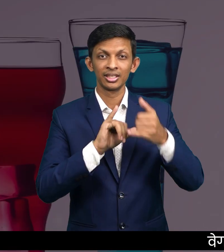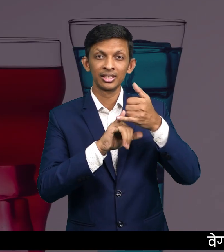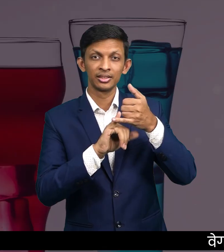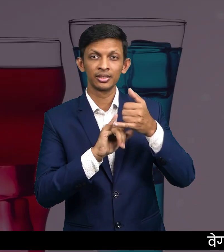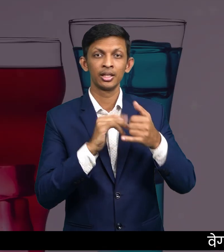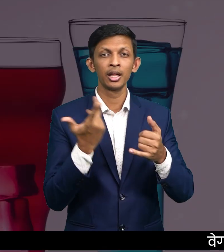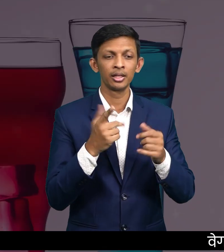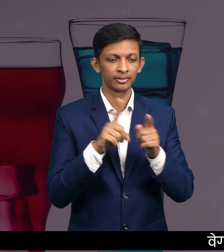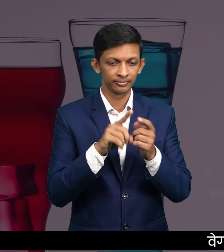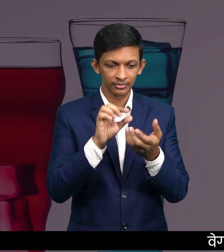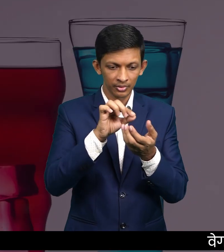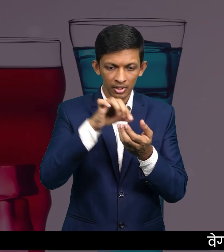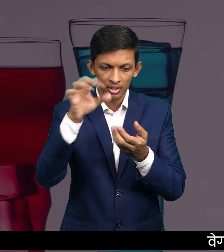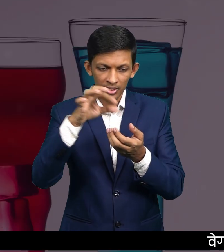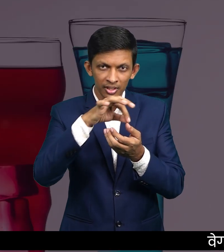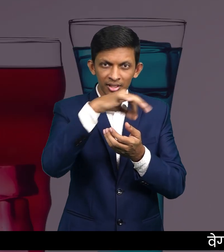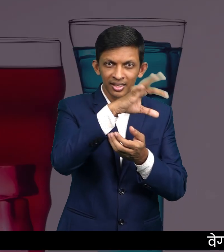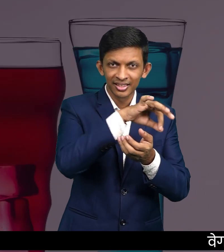वेगळे करणे,